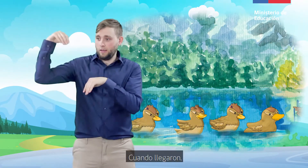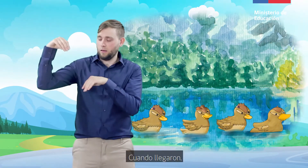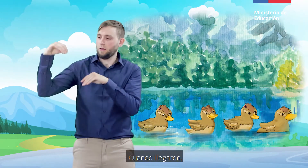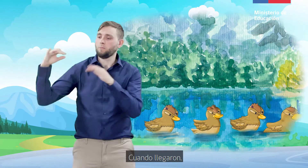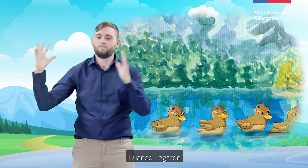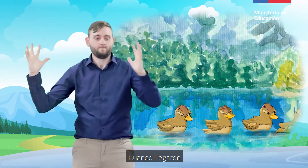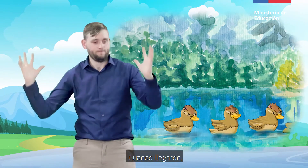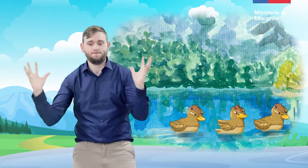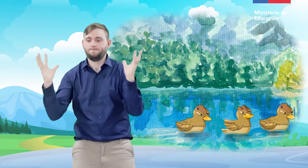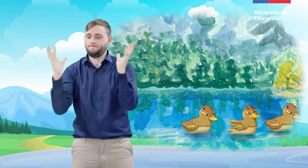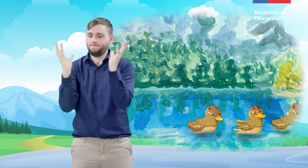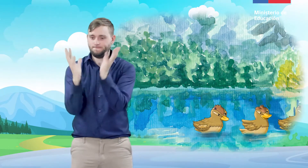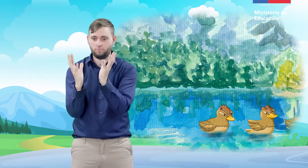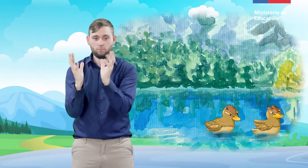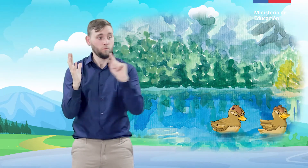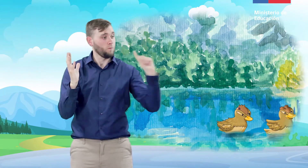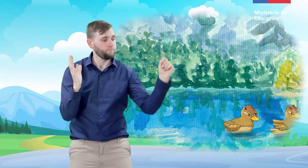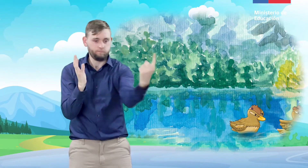Cuando llegaron,